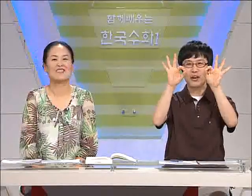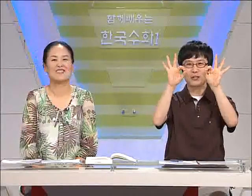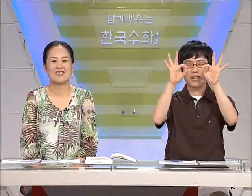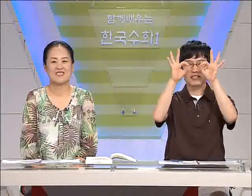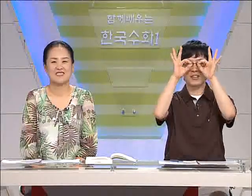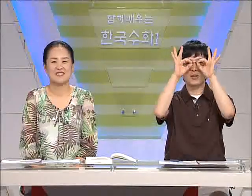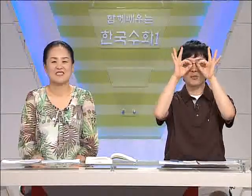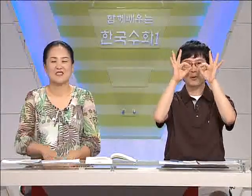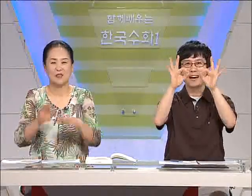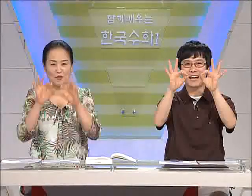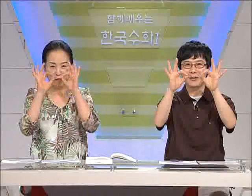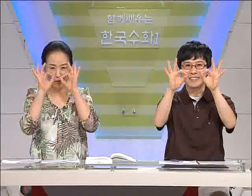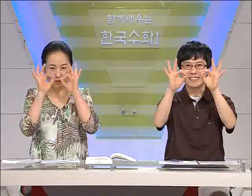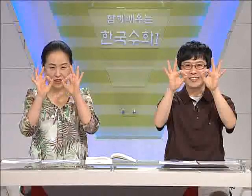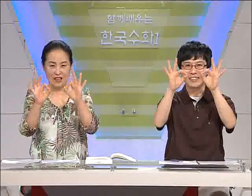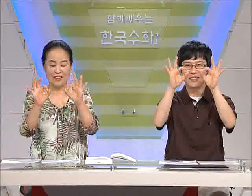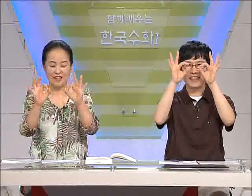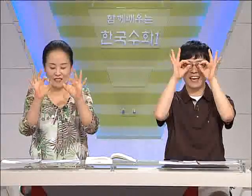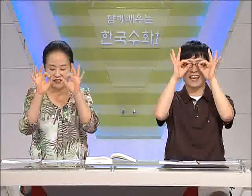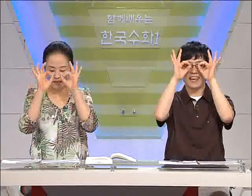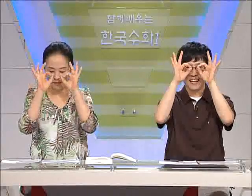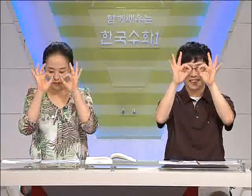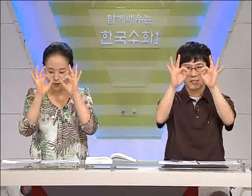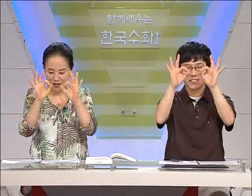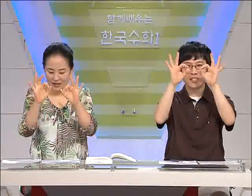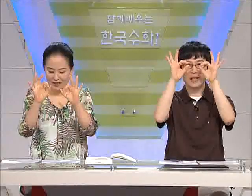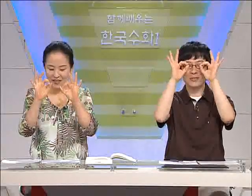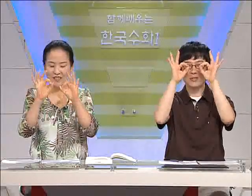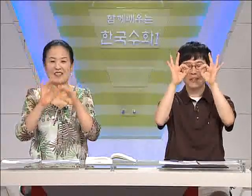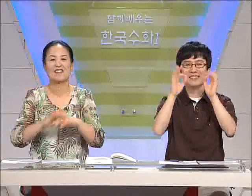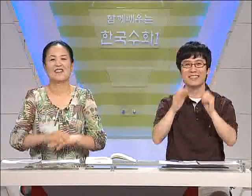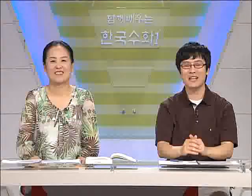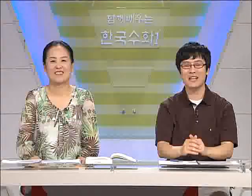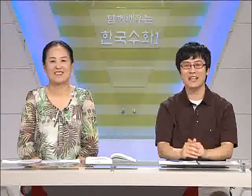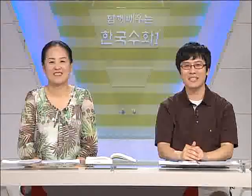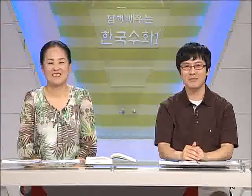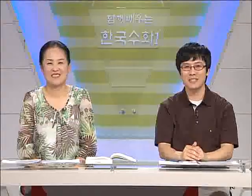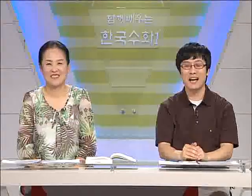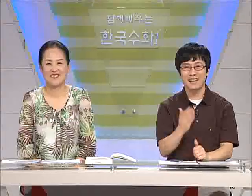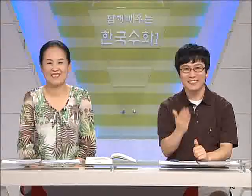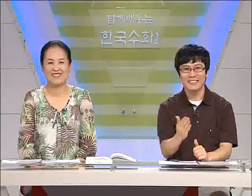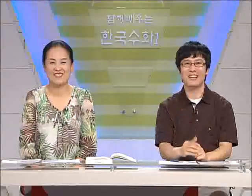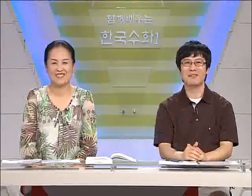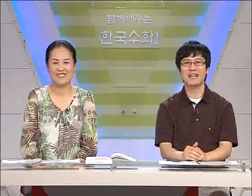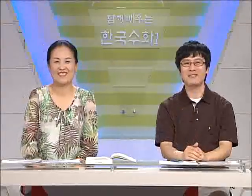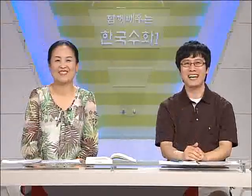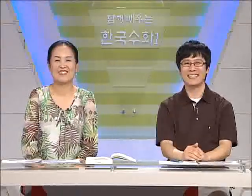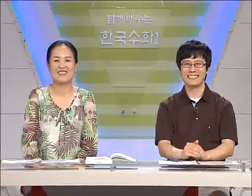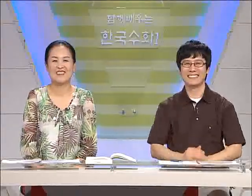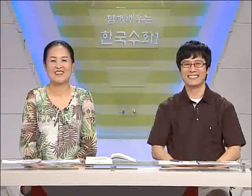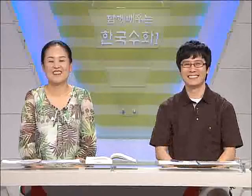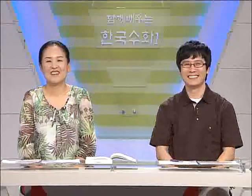돈 모양으로 해서 보다라고 하는 것, 이렇게 하는 것 기억해 주시면 감사하겠습니다. 감사합니다.